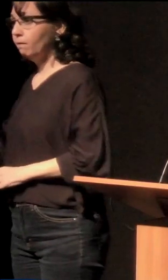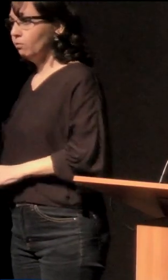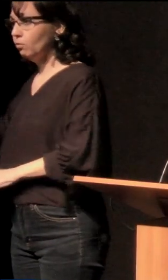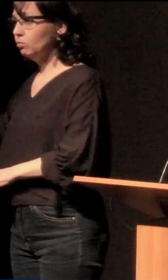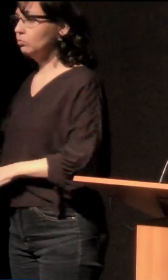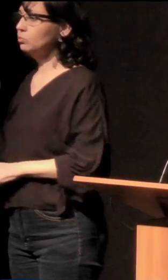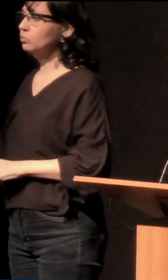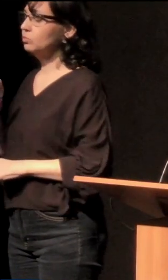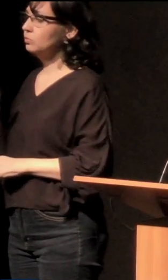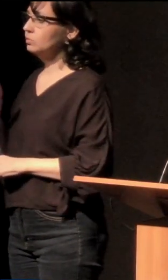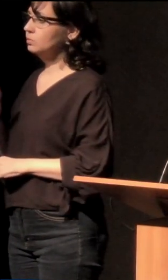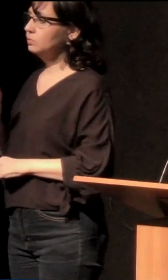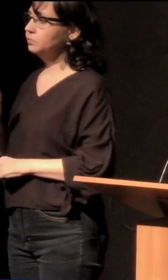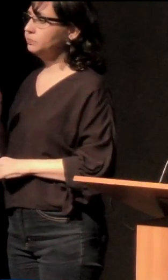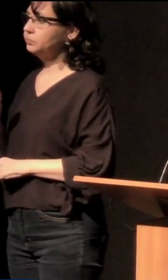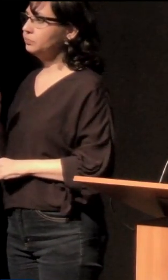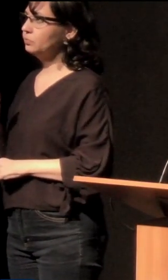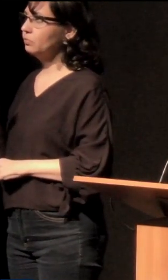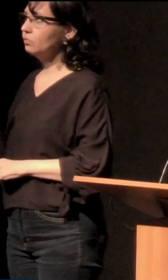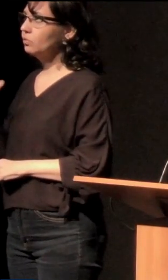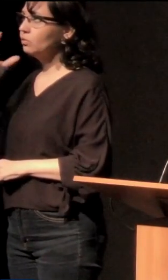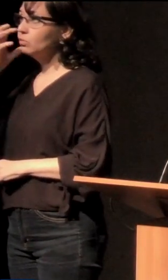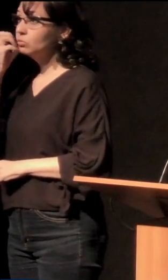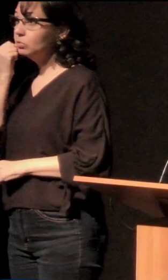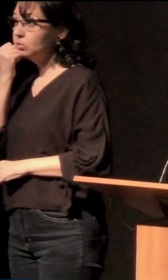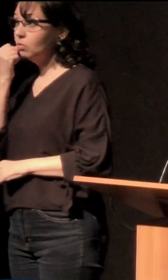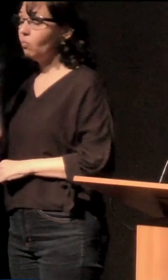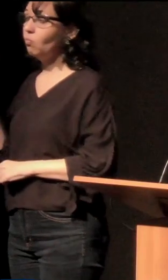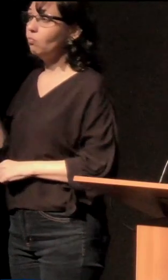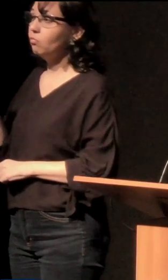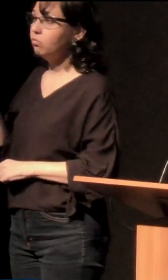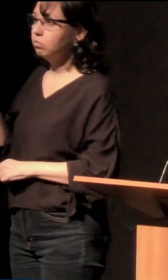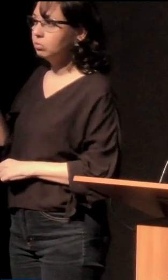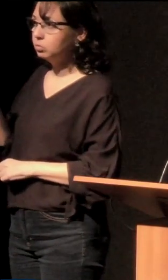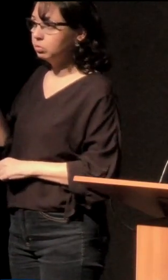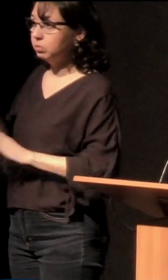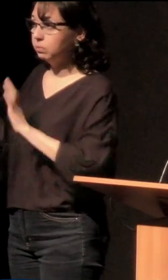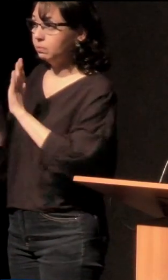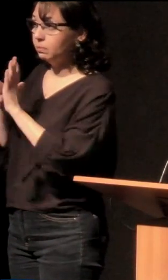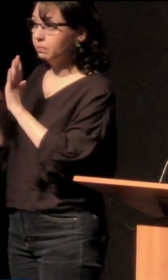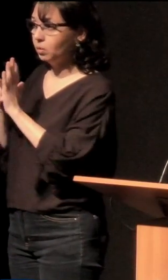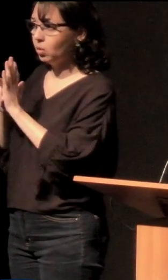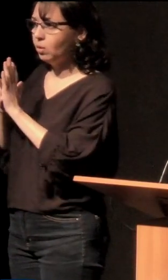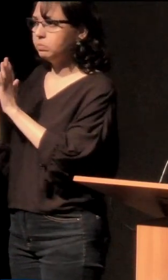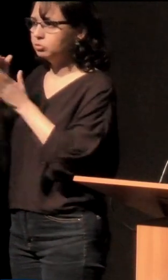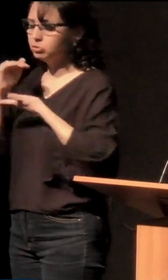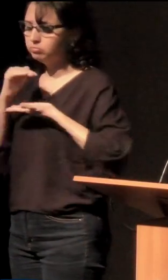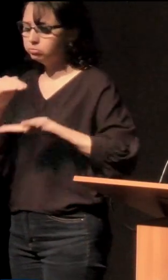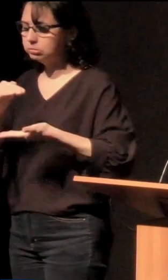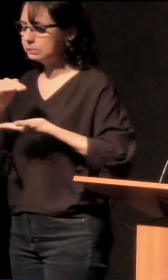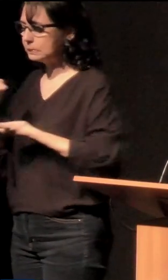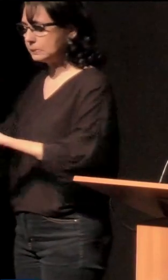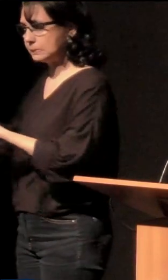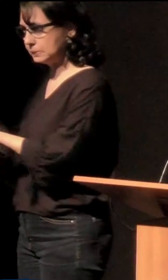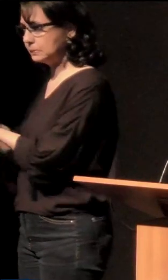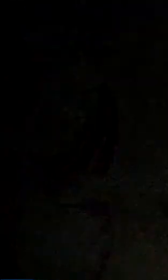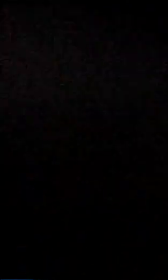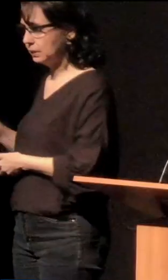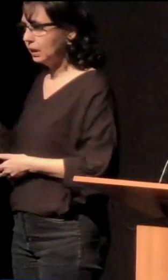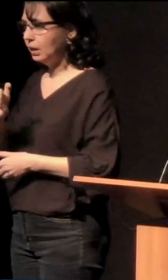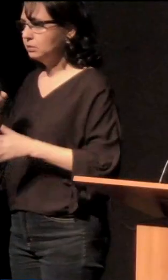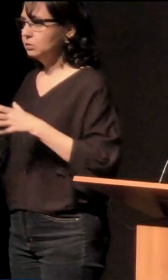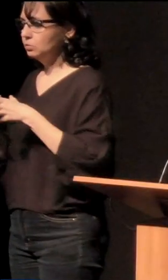questão da adoção de uma per capita específica no valor per capito específico para essas comunidades né mais à frente eu coloco